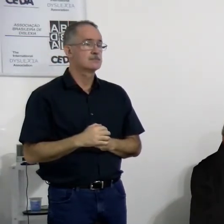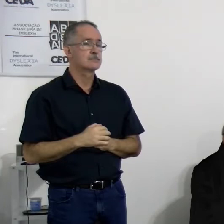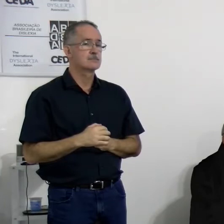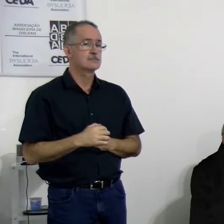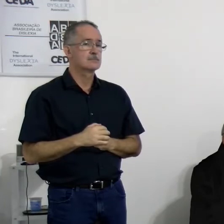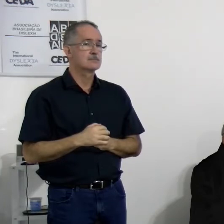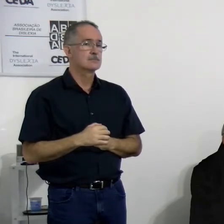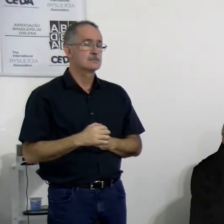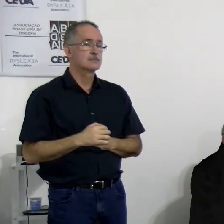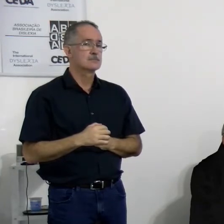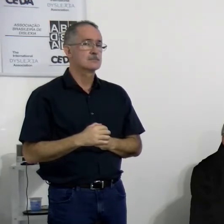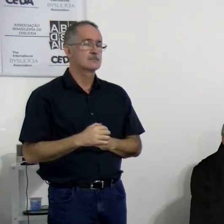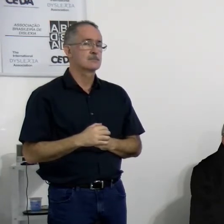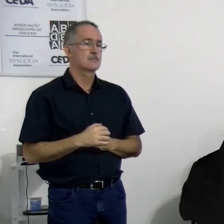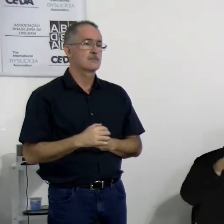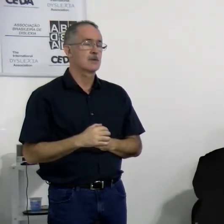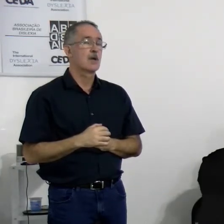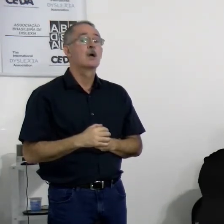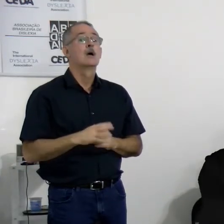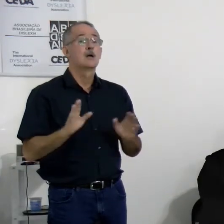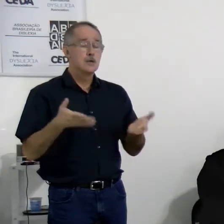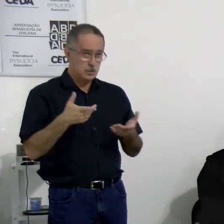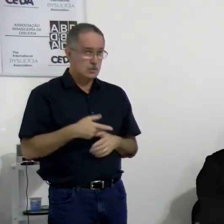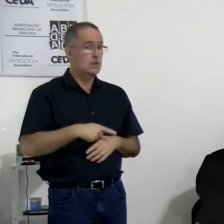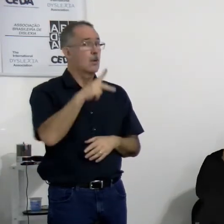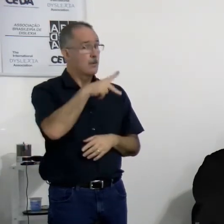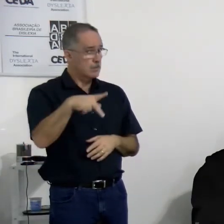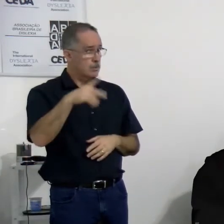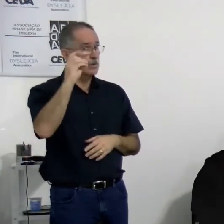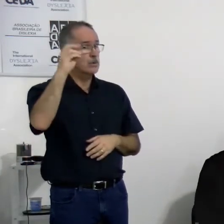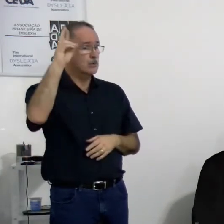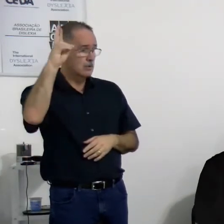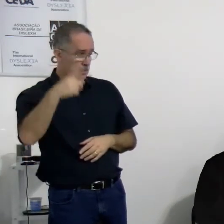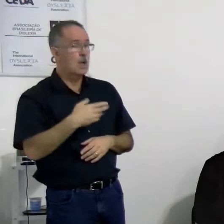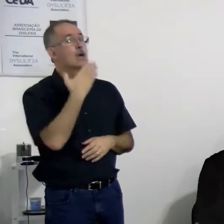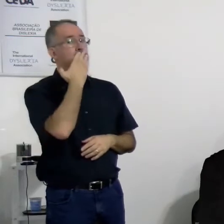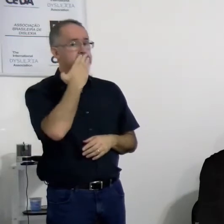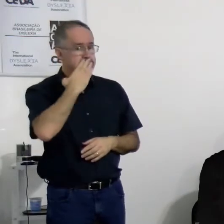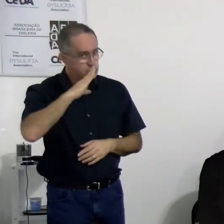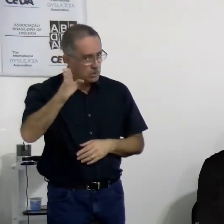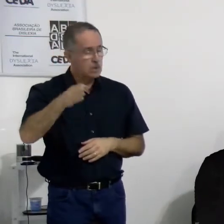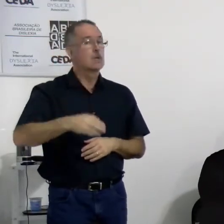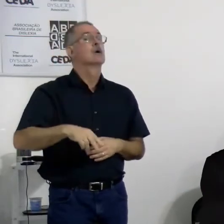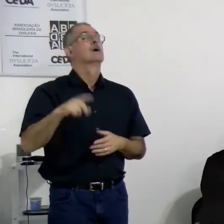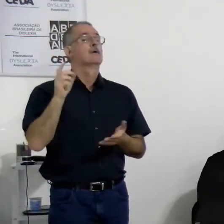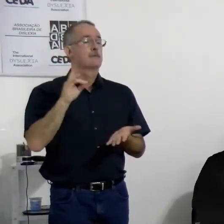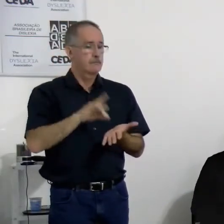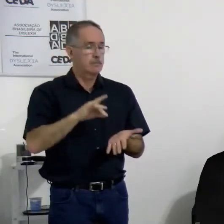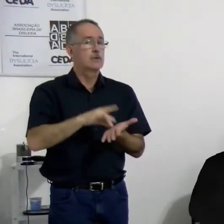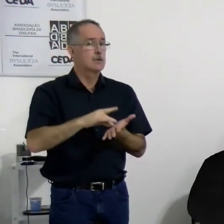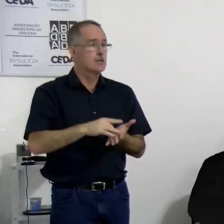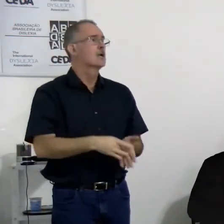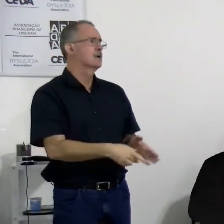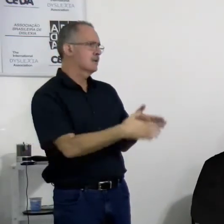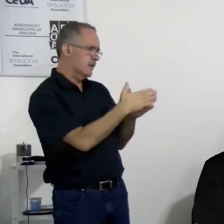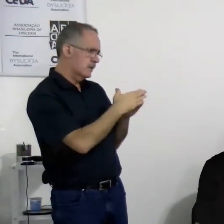will just tell her we have this. Yes. So good. Então, professor Haynes falou que ela vai cumprir a promessa. Promessa é dívida e ele vai dar uma